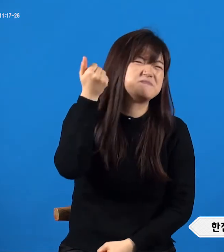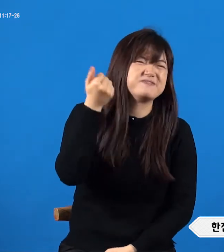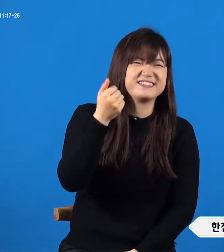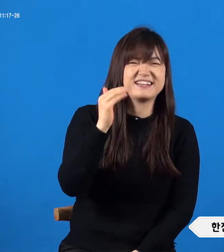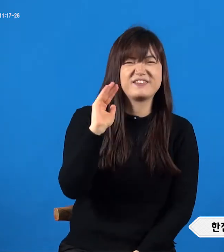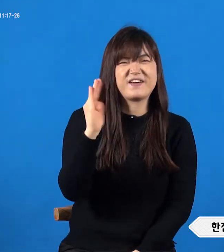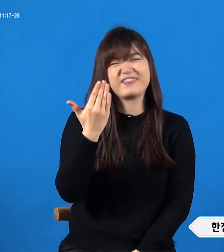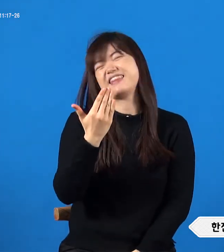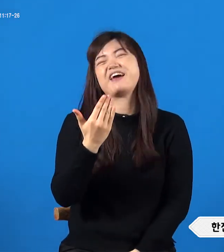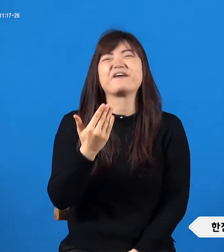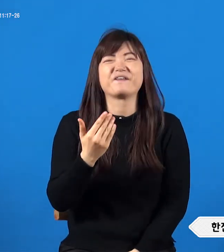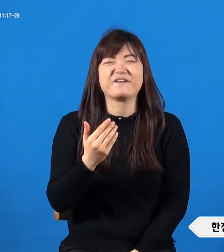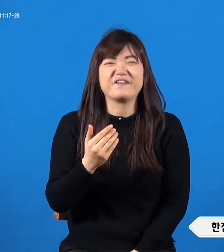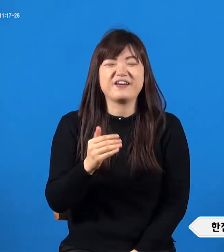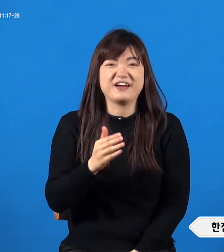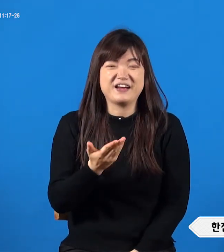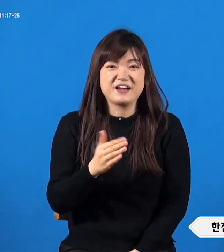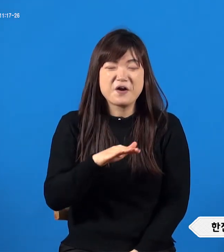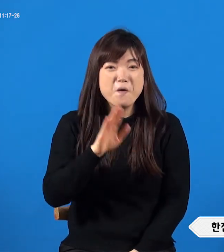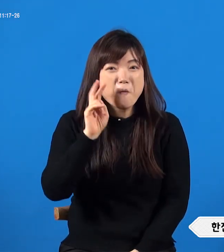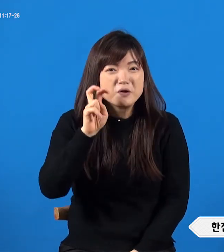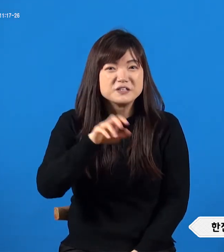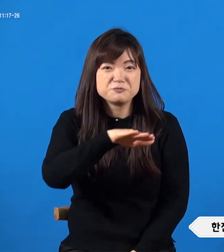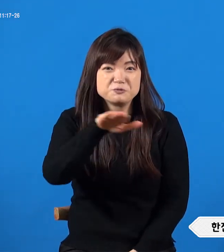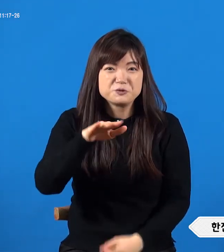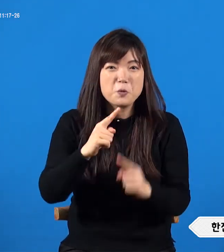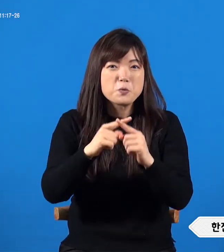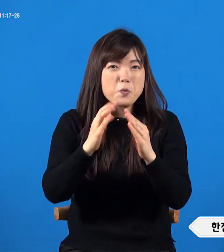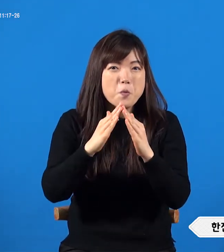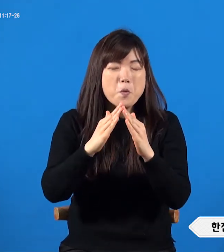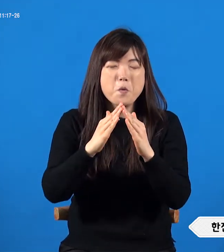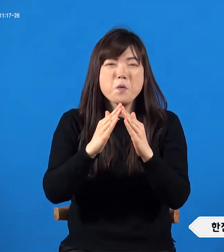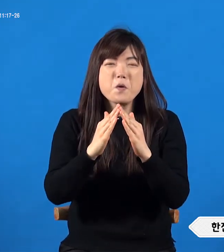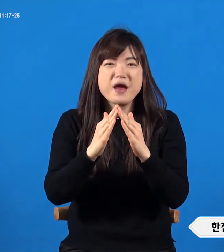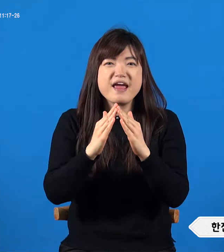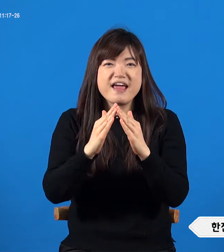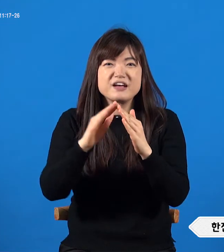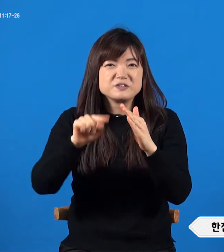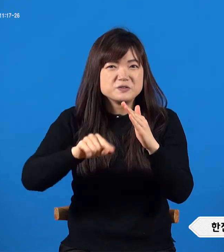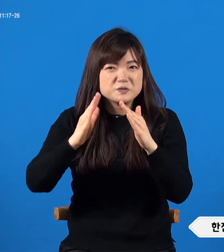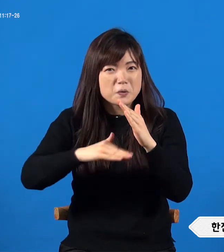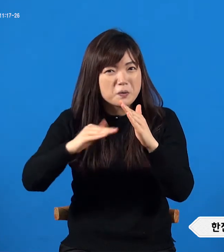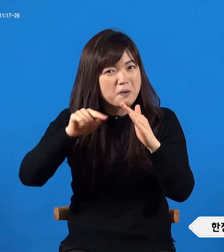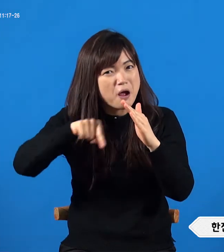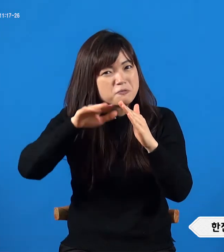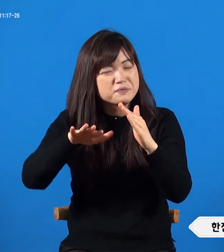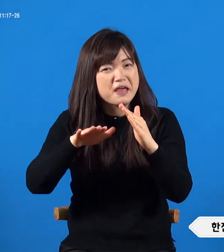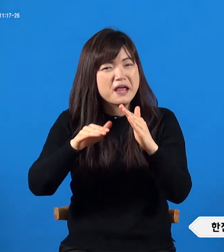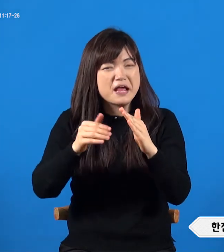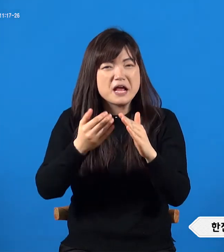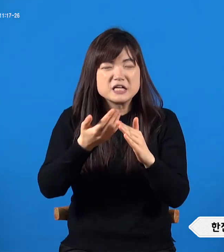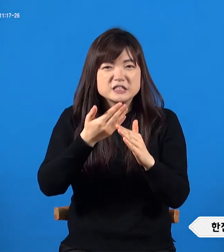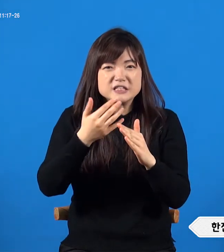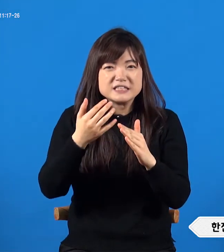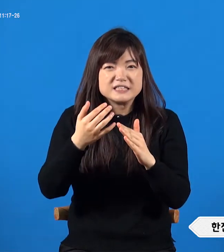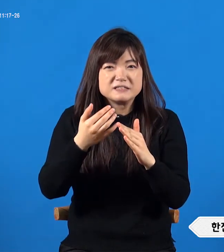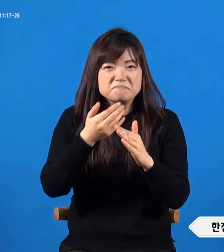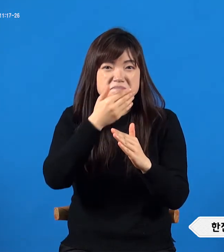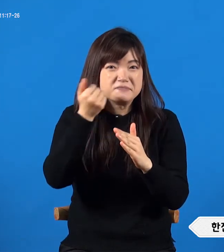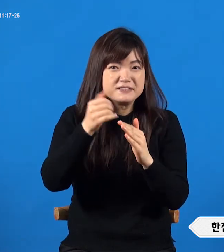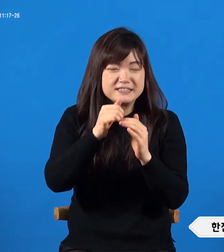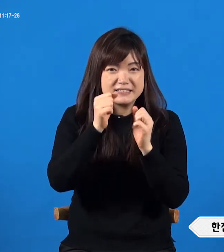나가겠다. 오늘 우리도 성찬식 거행하는데 혹시 이 자리에도 삐지실 분이 안